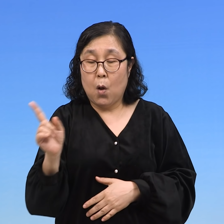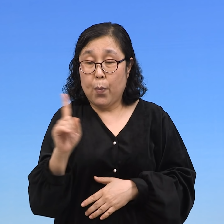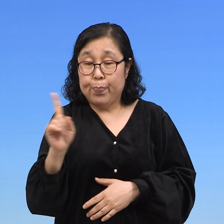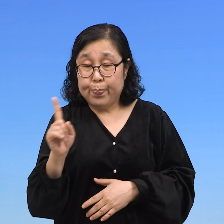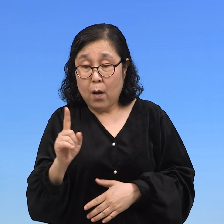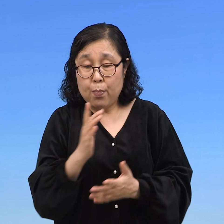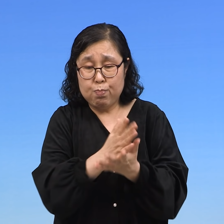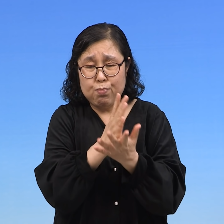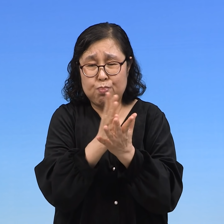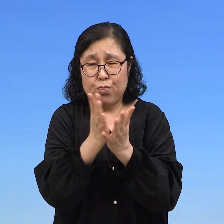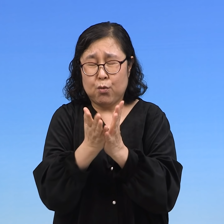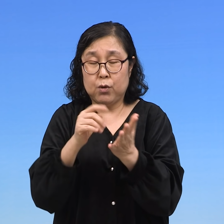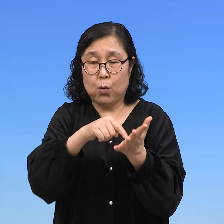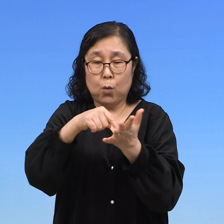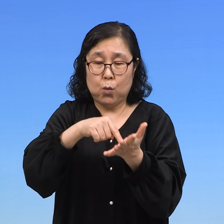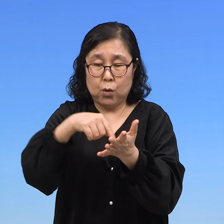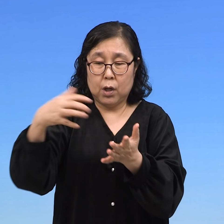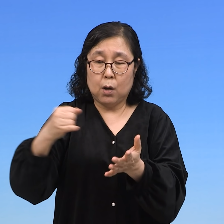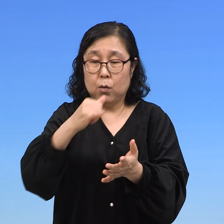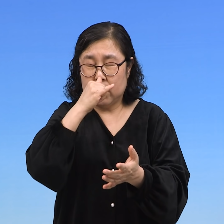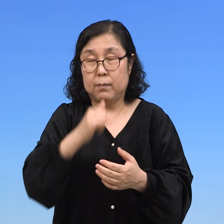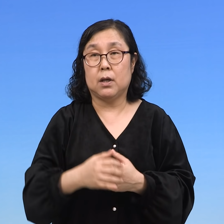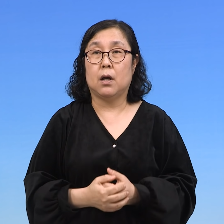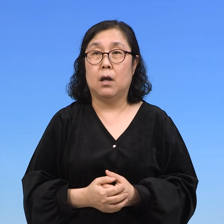빠져 계십니까?